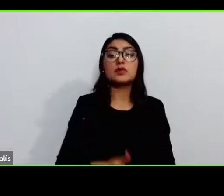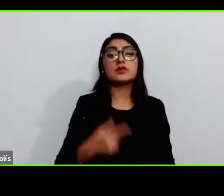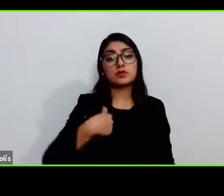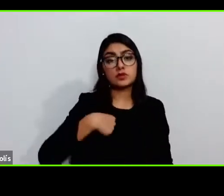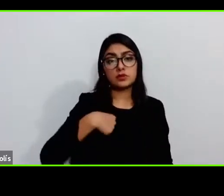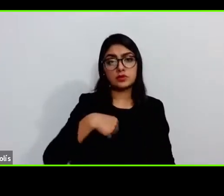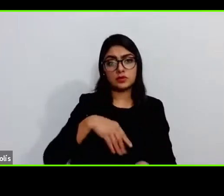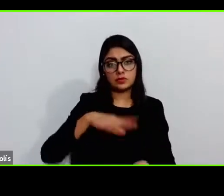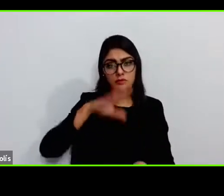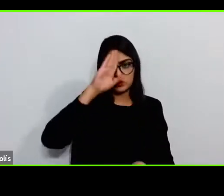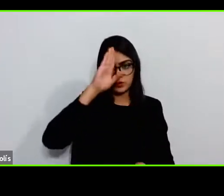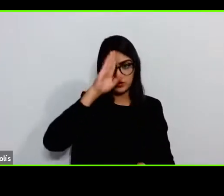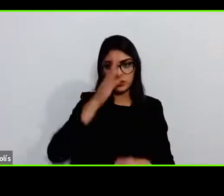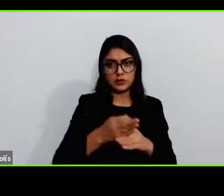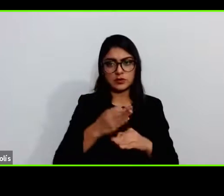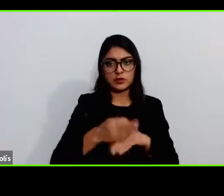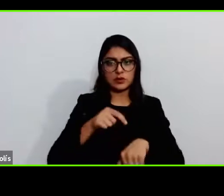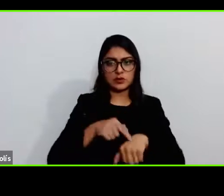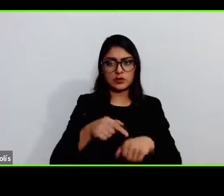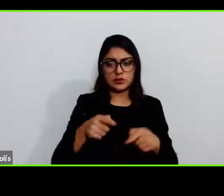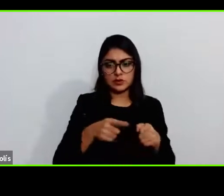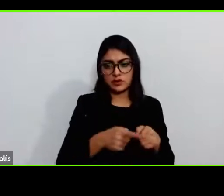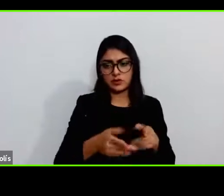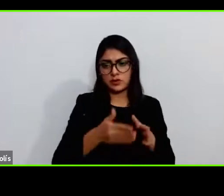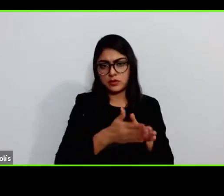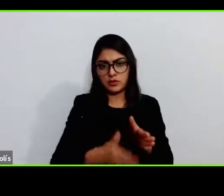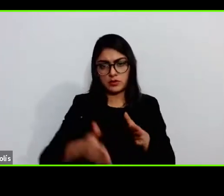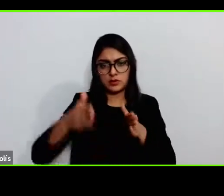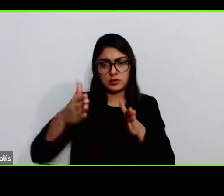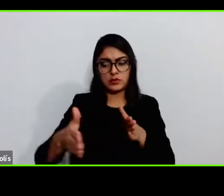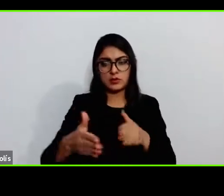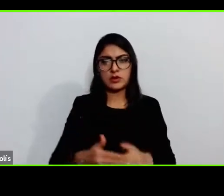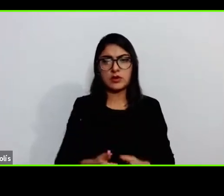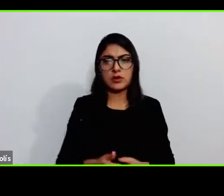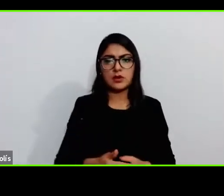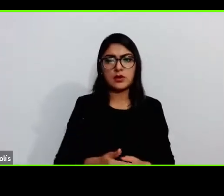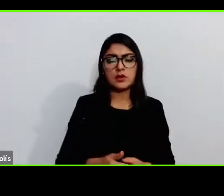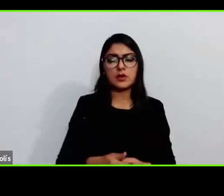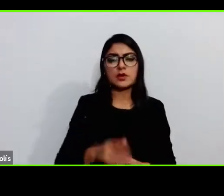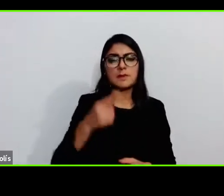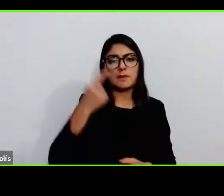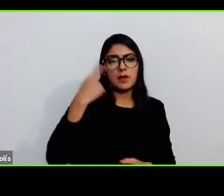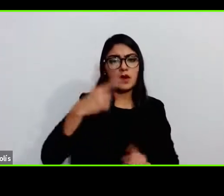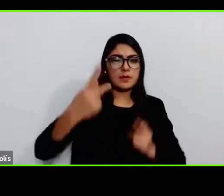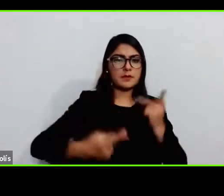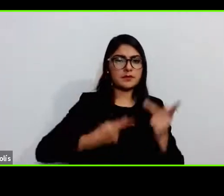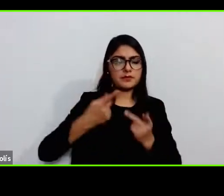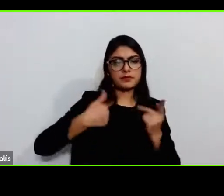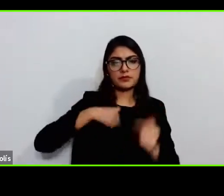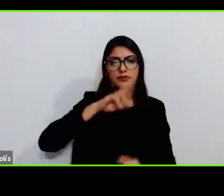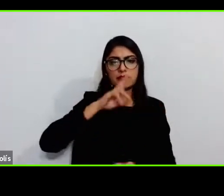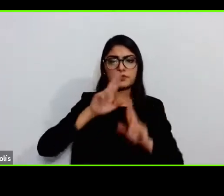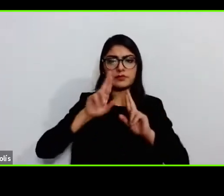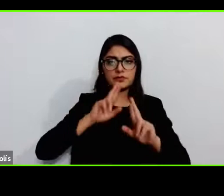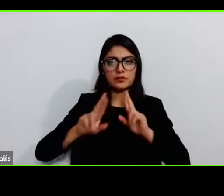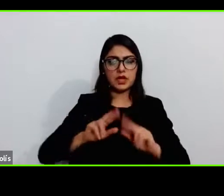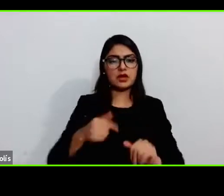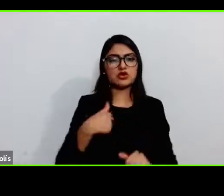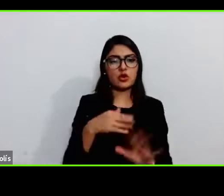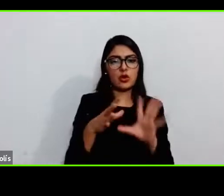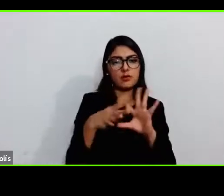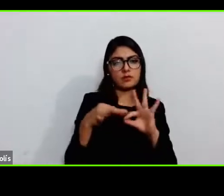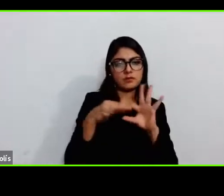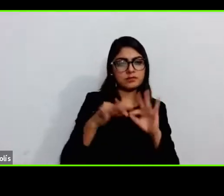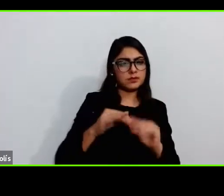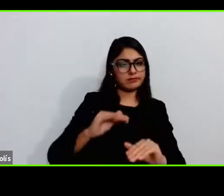queda, que tenemos una media hora o un poco más de tiempo para preguntas y respuestas, creo que hasta aquí podría